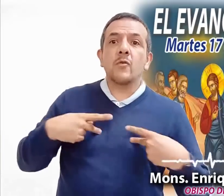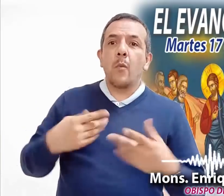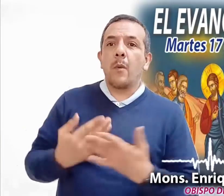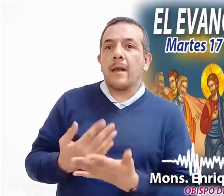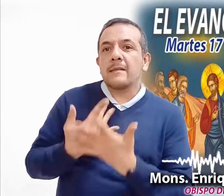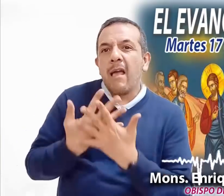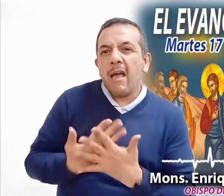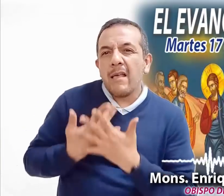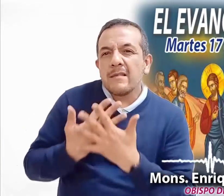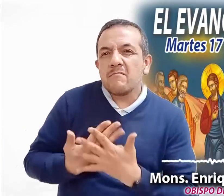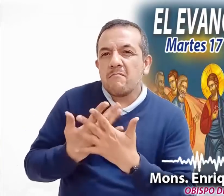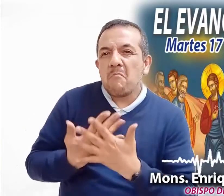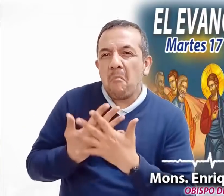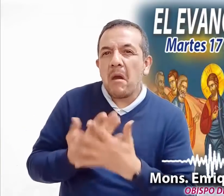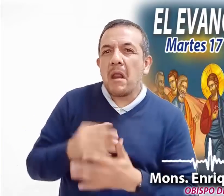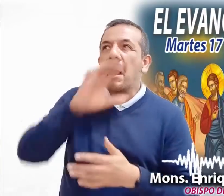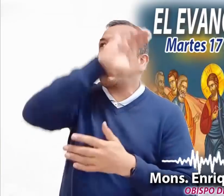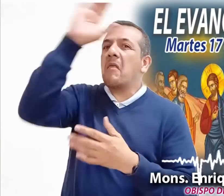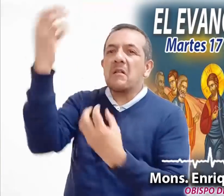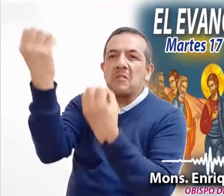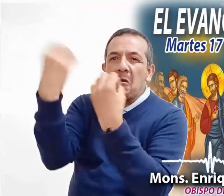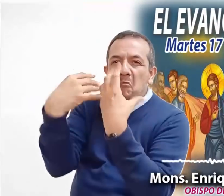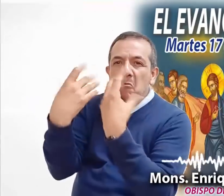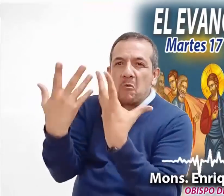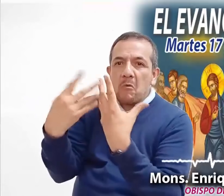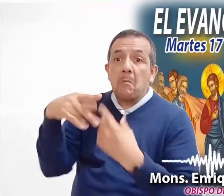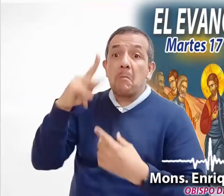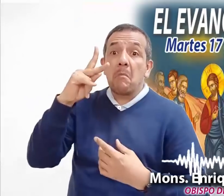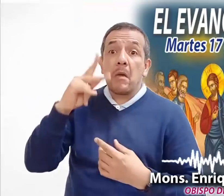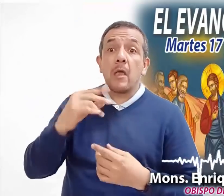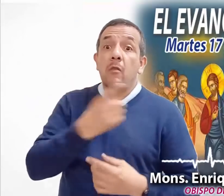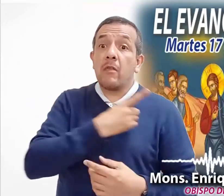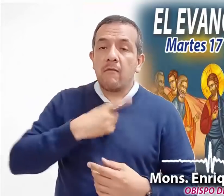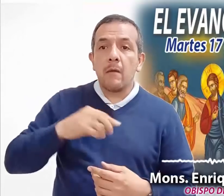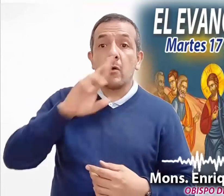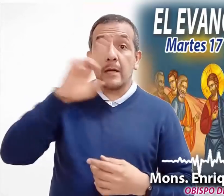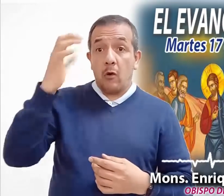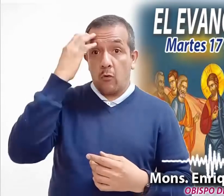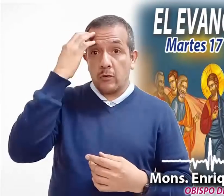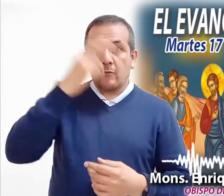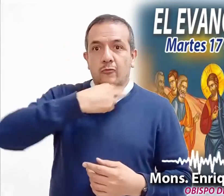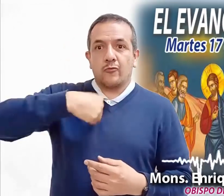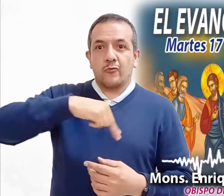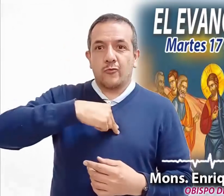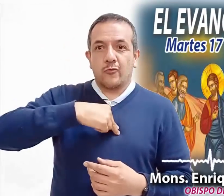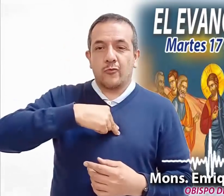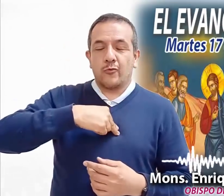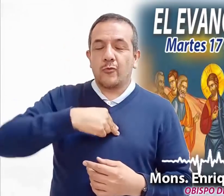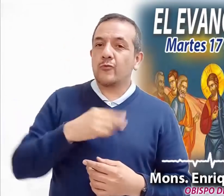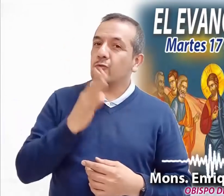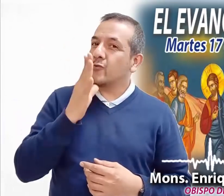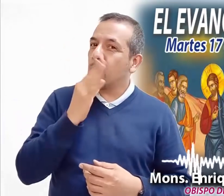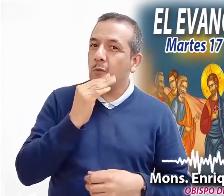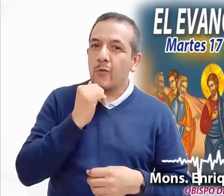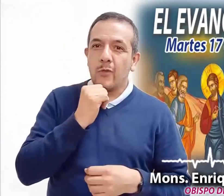de la providencia, sino en el actuar comprometido, reconociendo la propia pequeñez e inutilidad, pero que en manos de